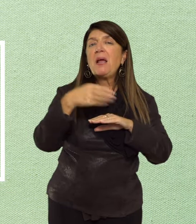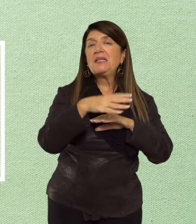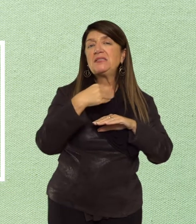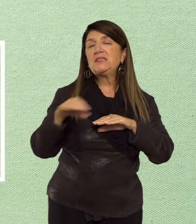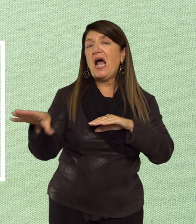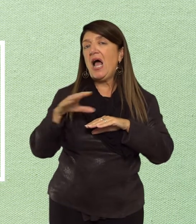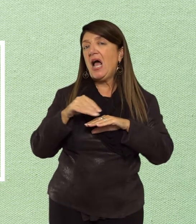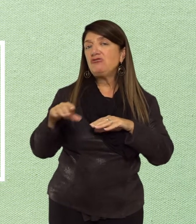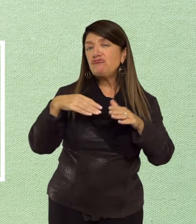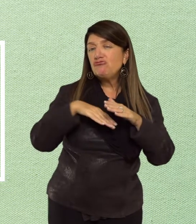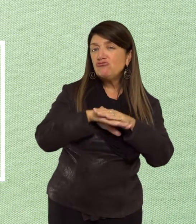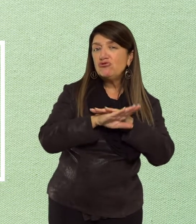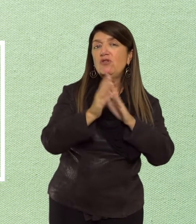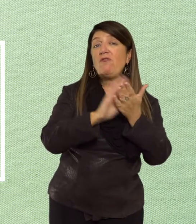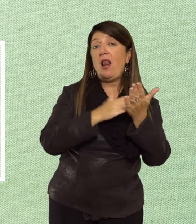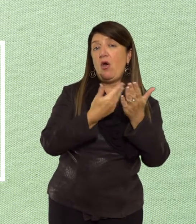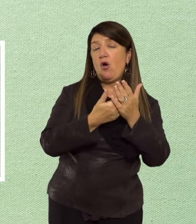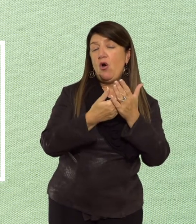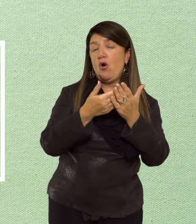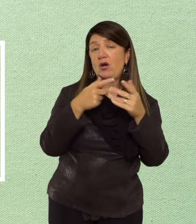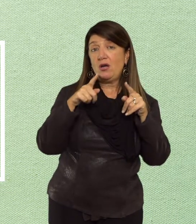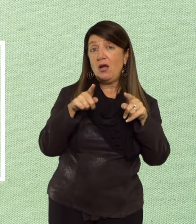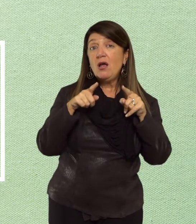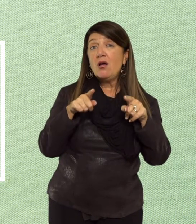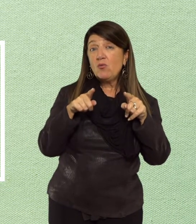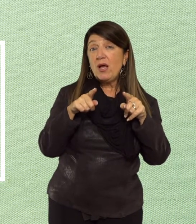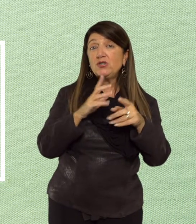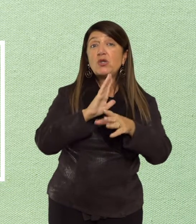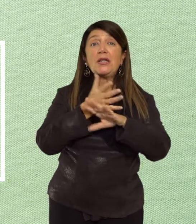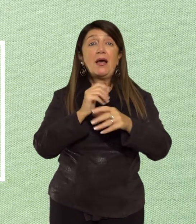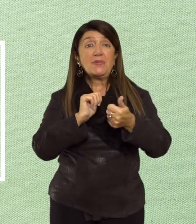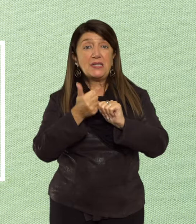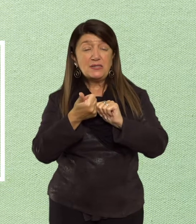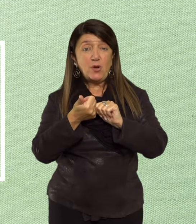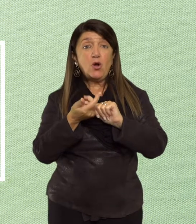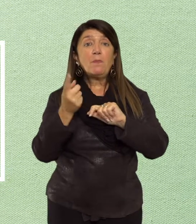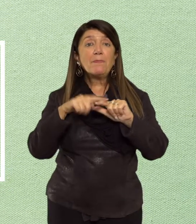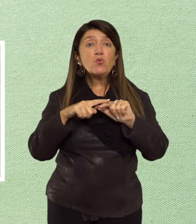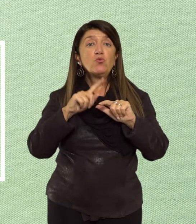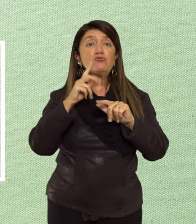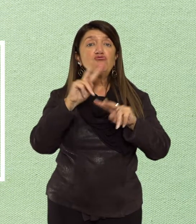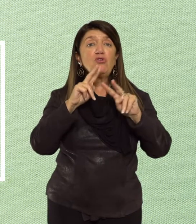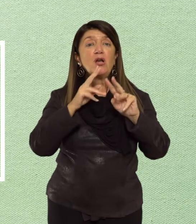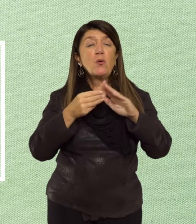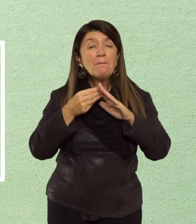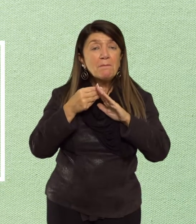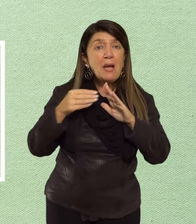tutta la gente. Io attraverso le gesti sportivi, ma non solo, cerco di mandare comunque messaggi per capire alla gente